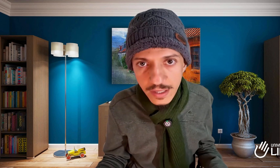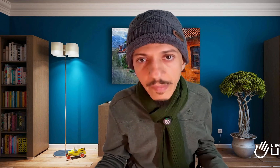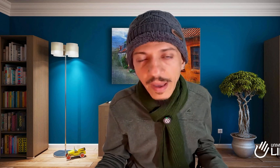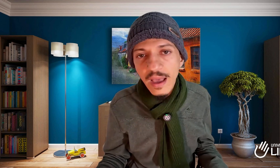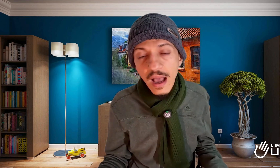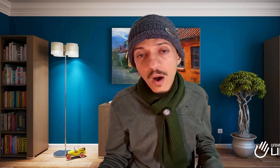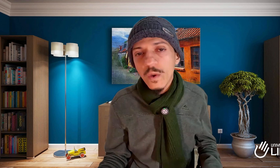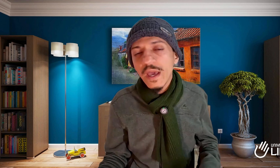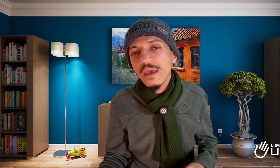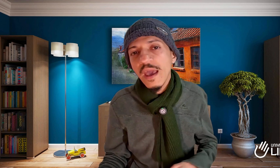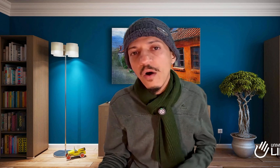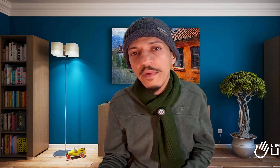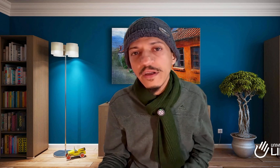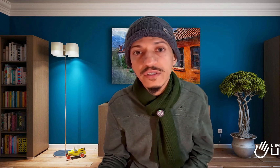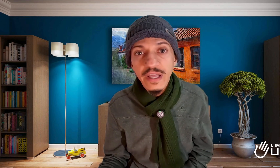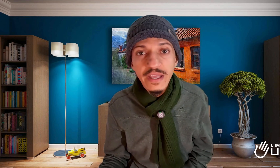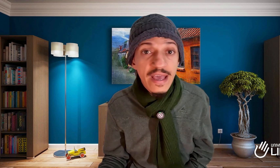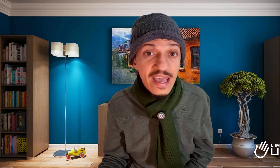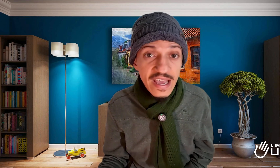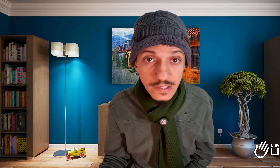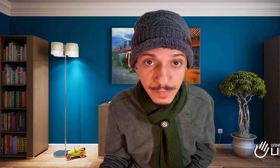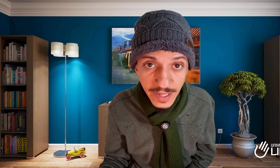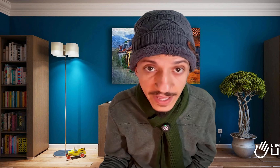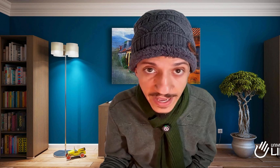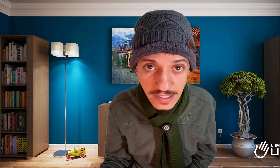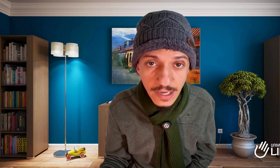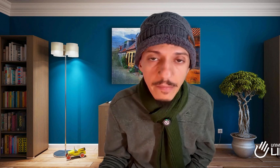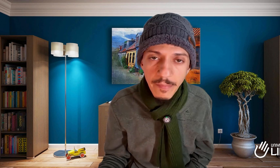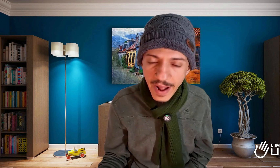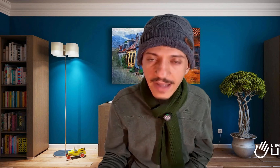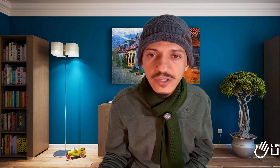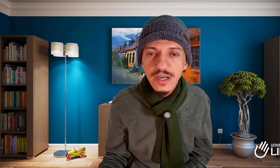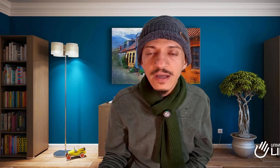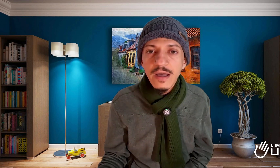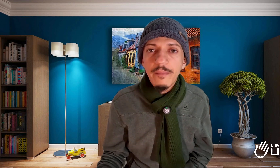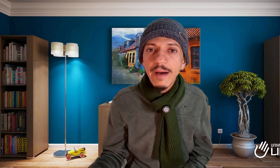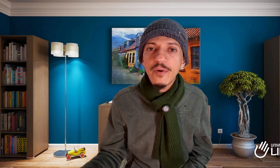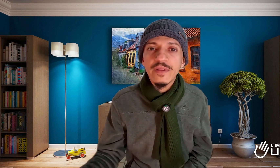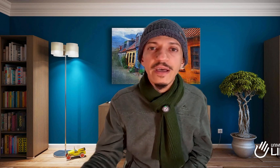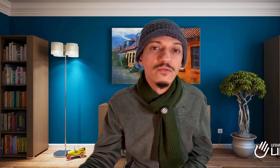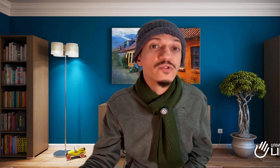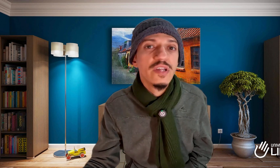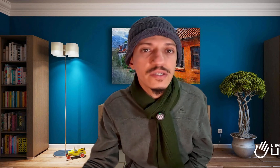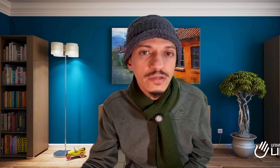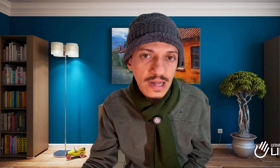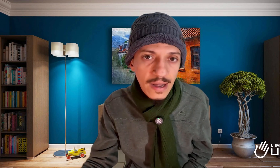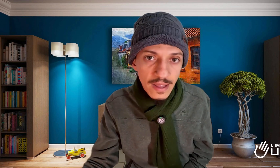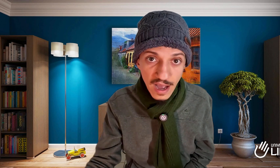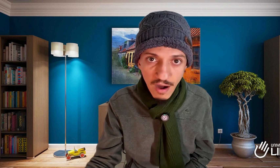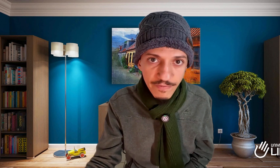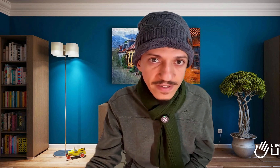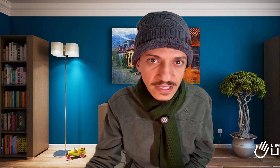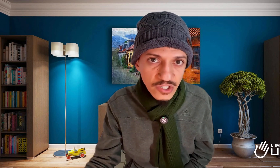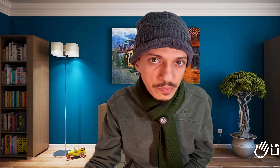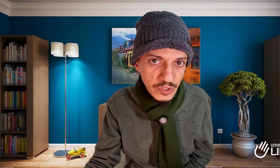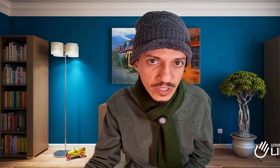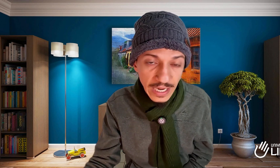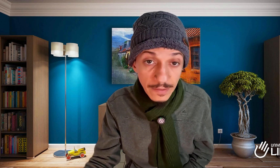também. Alguém que realmente tem experiência prática para poder nos direcionar ao fazer esse tipo de trilha.